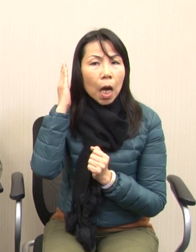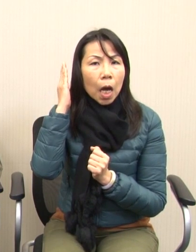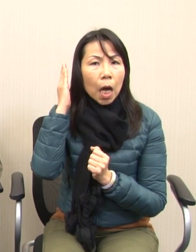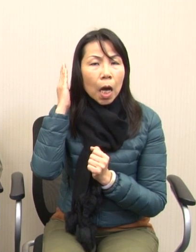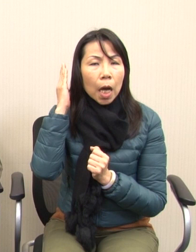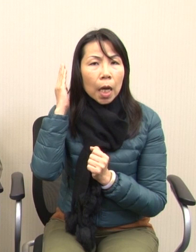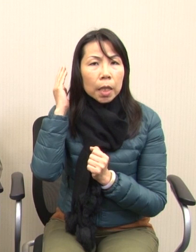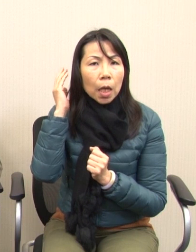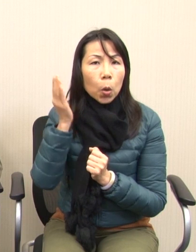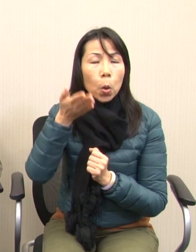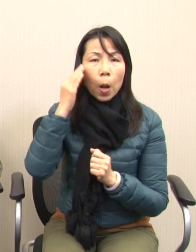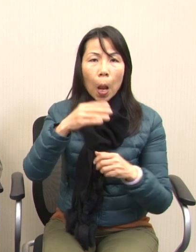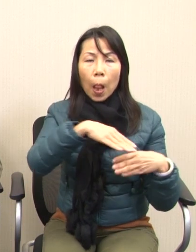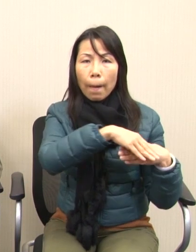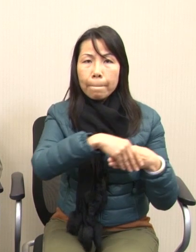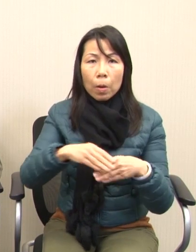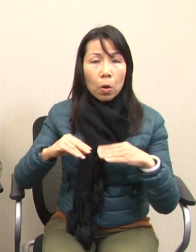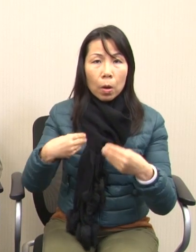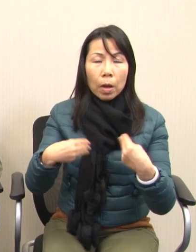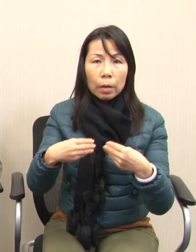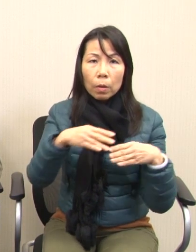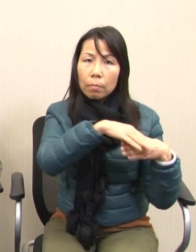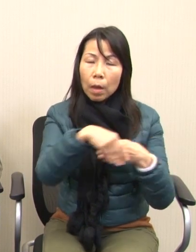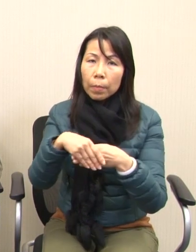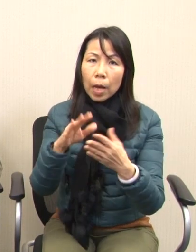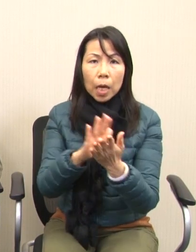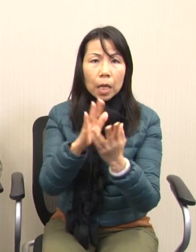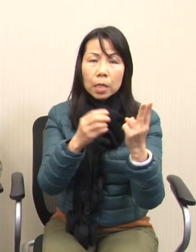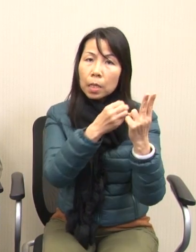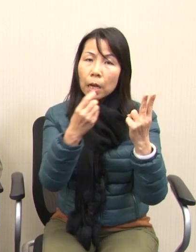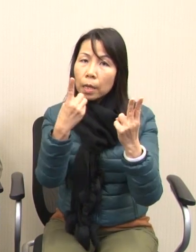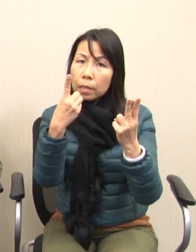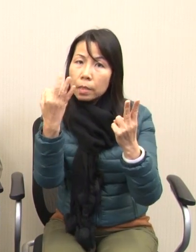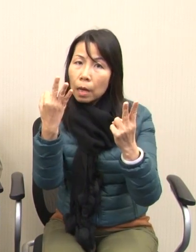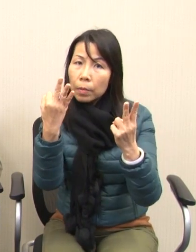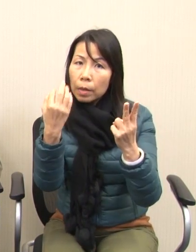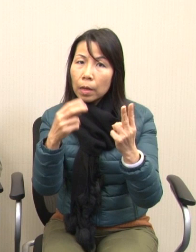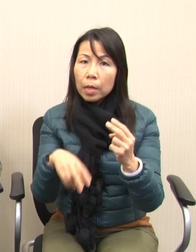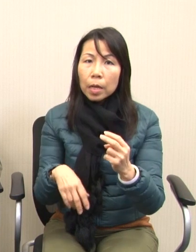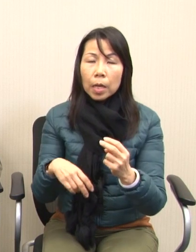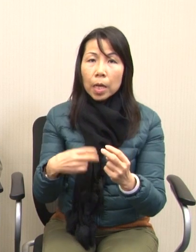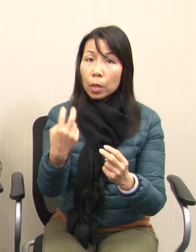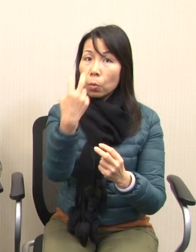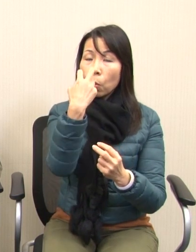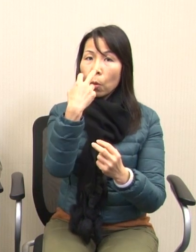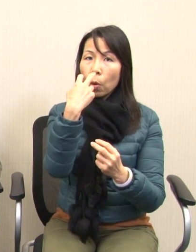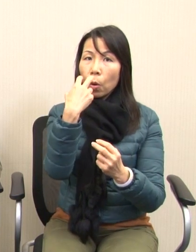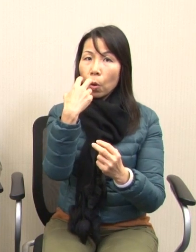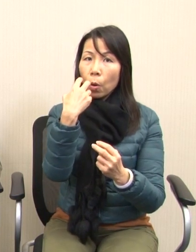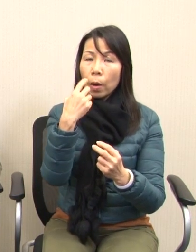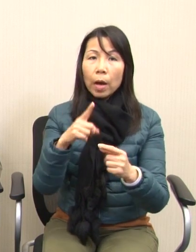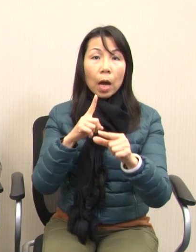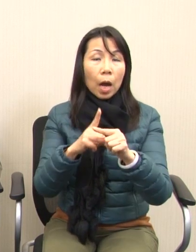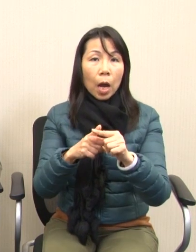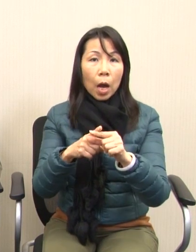廷教授喺2013年，當我睇到小弟 在中環被幾百個